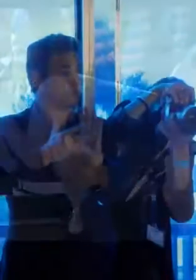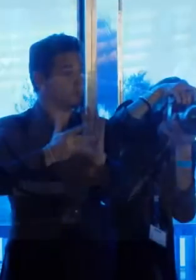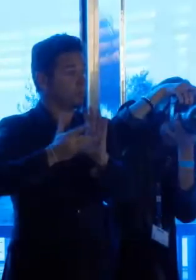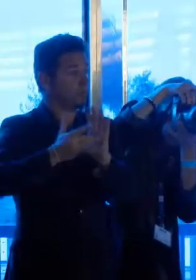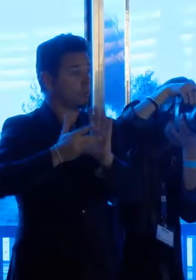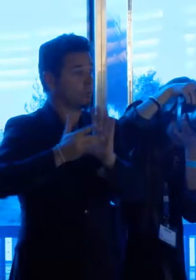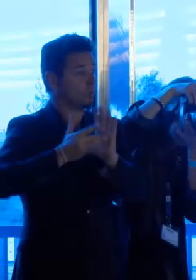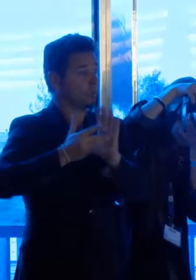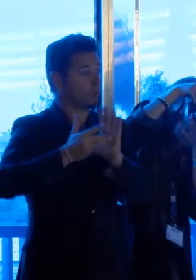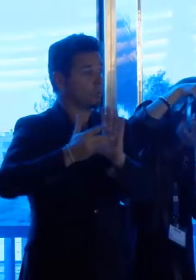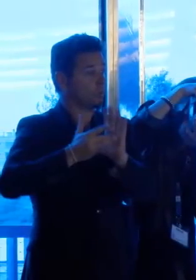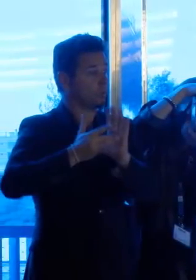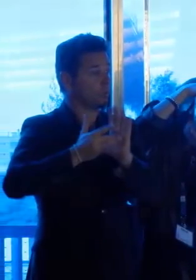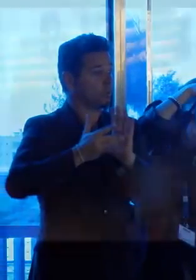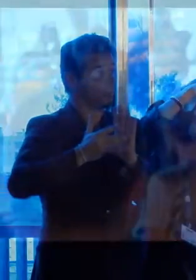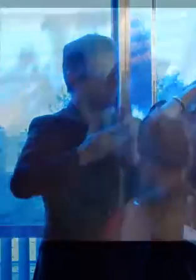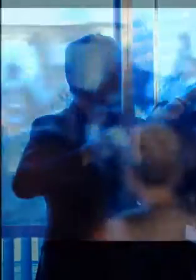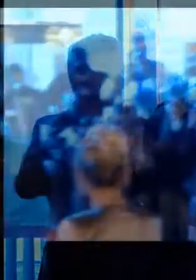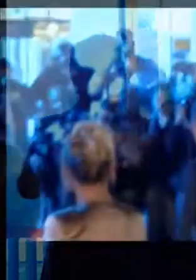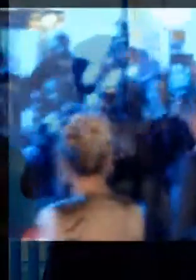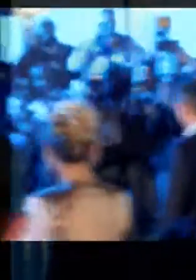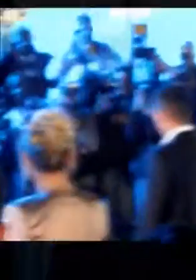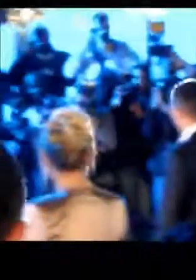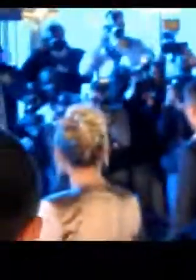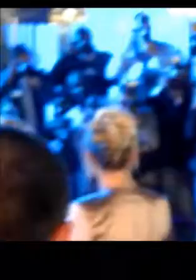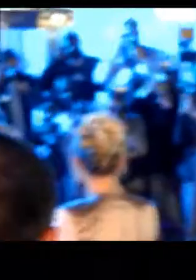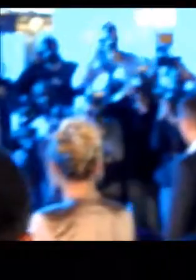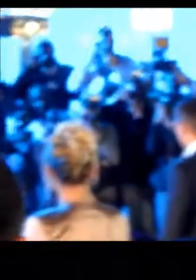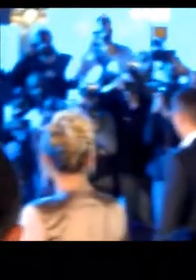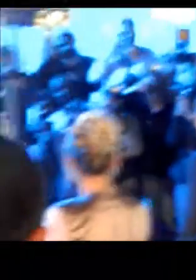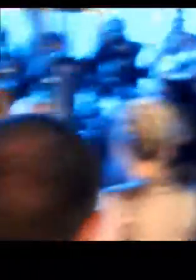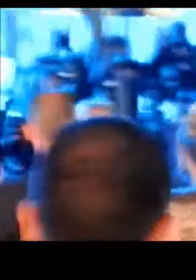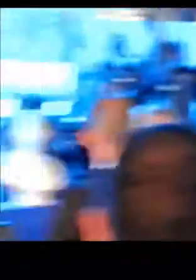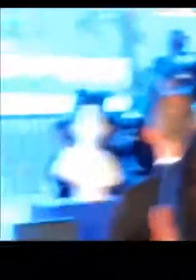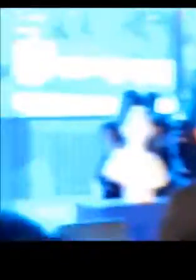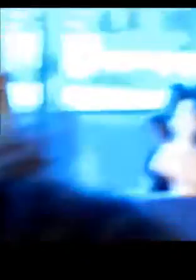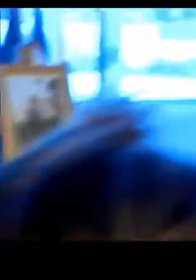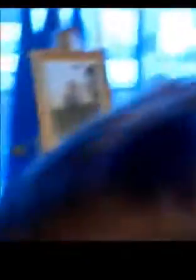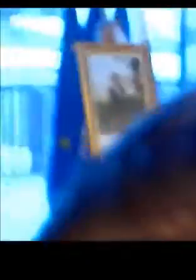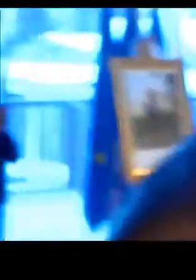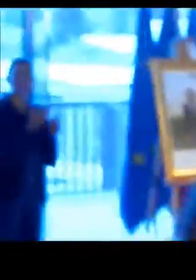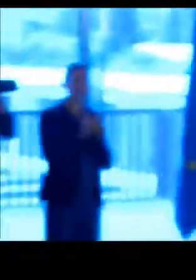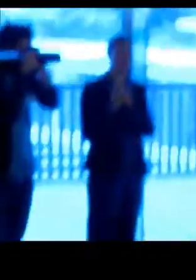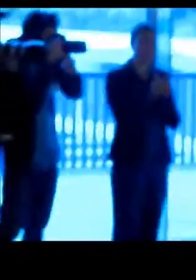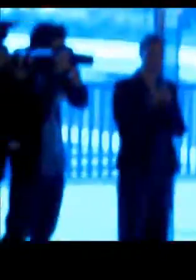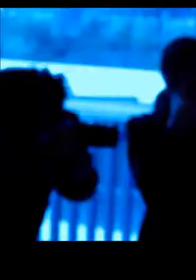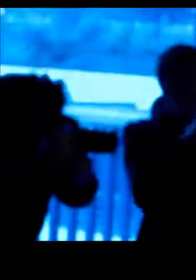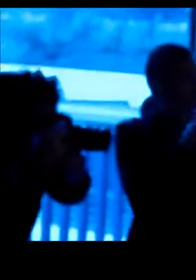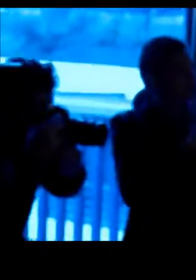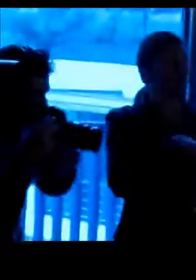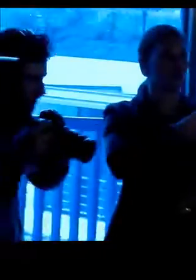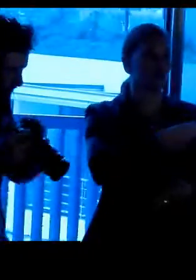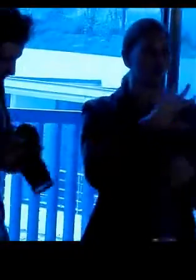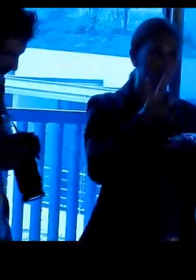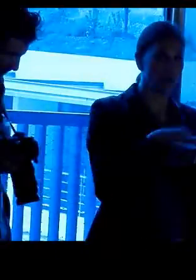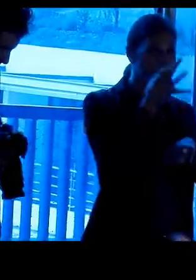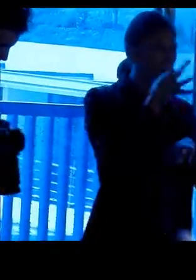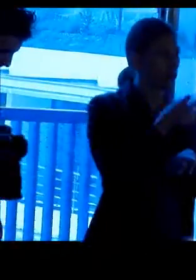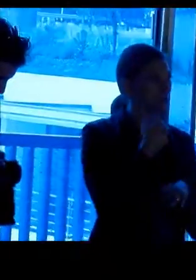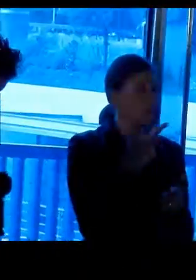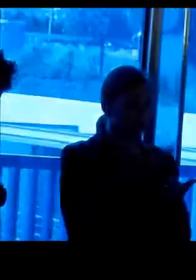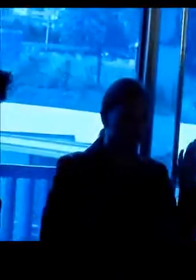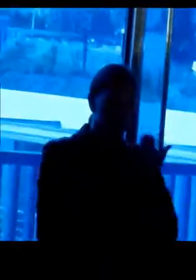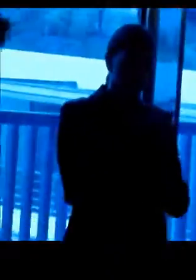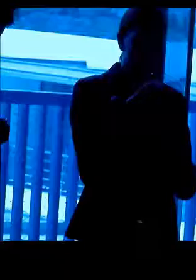entière. Instant. On parlera nous. Article 214. Ils y